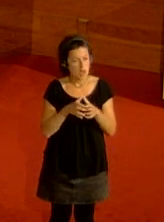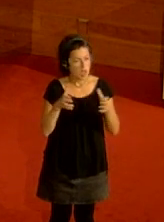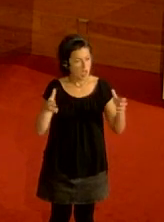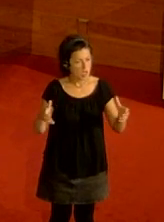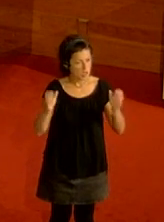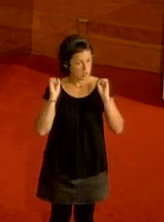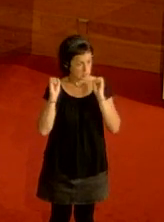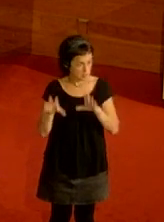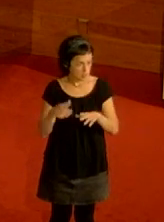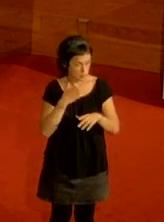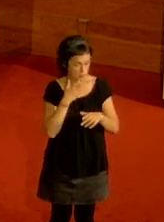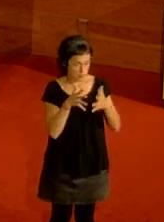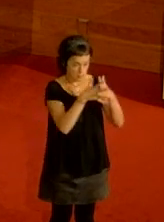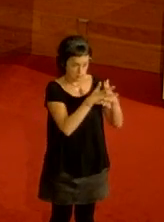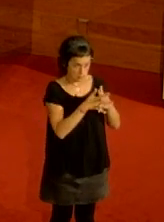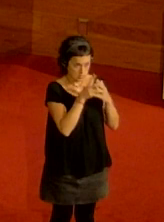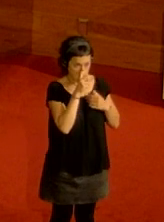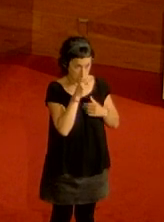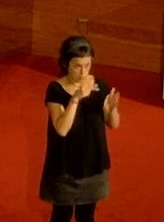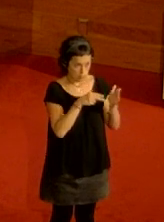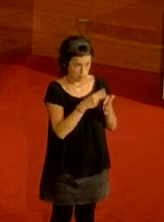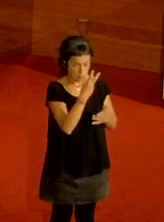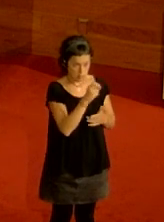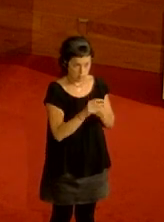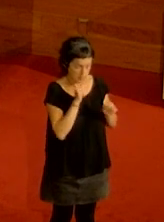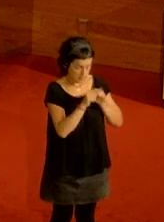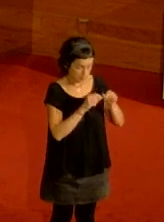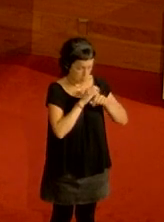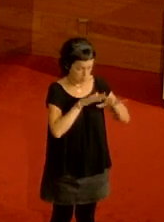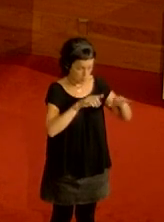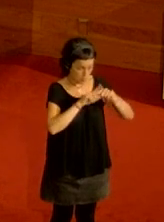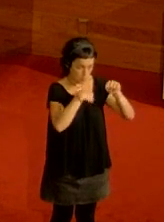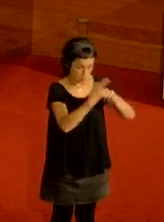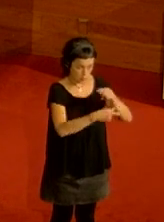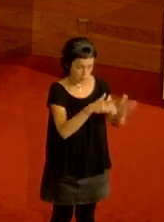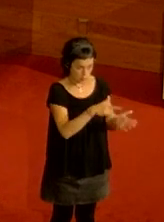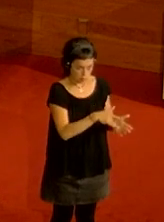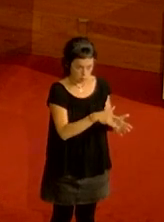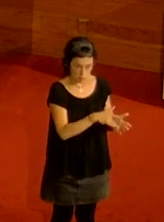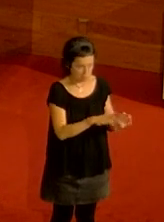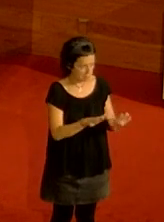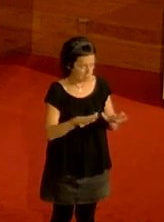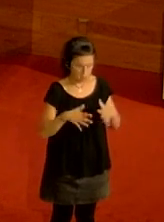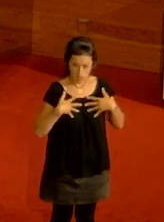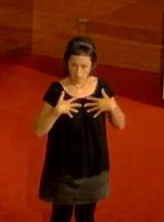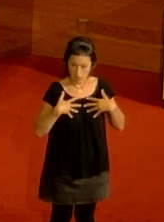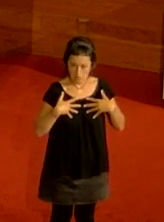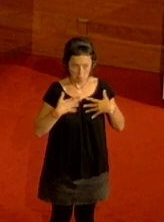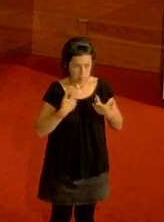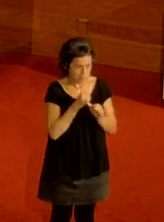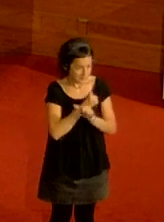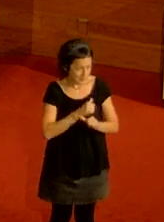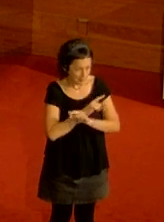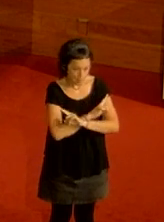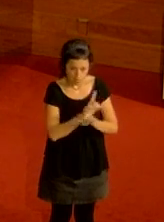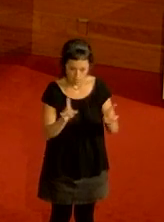en Estados Unidos en el año 2020 después de la pandemia en el que de una manera totalmente imprevista no que no no pudo ser